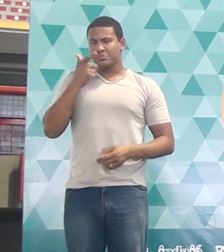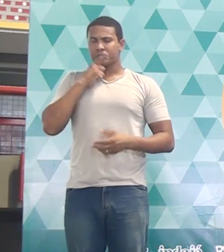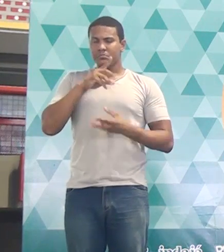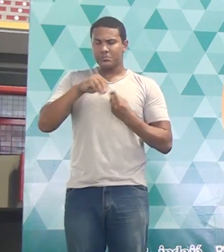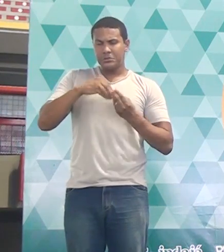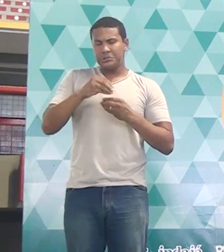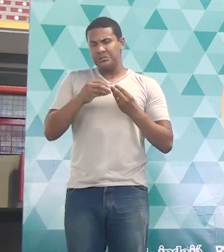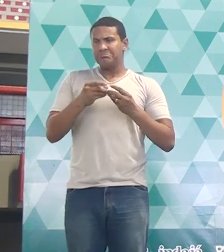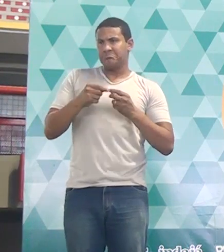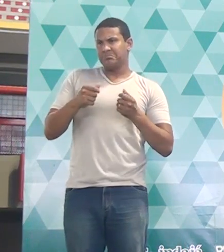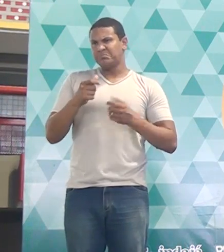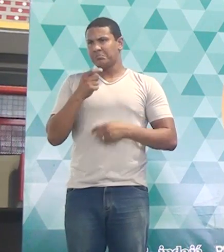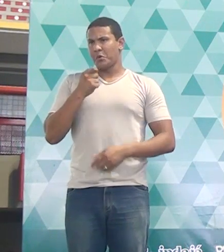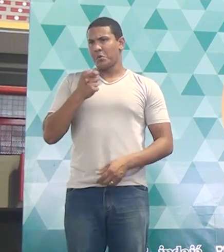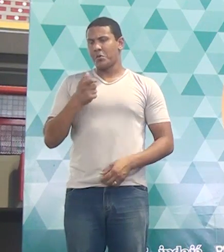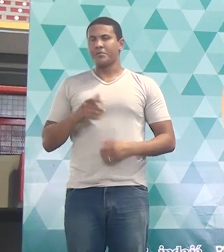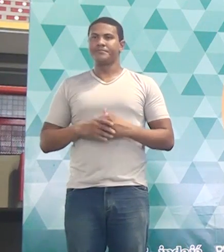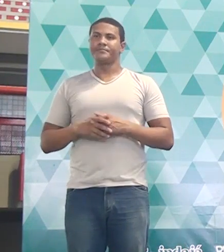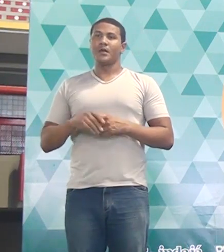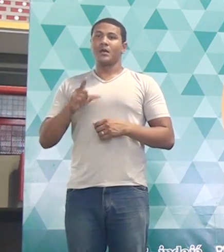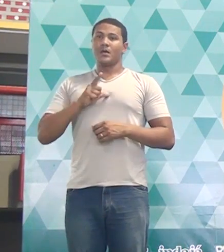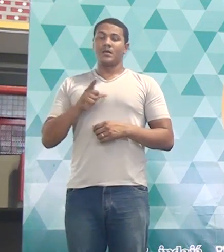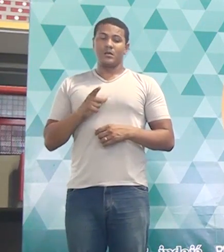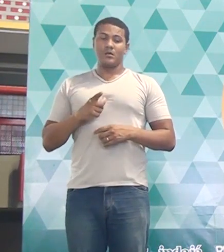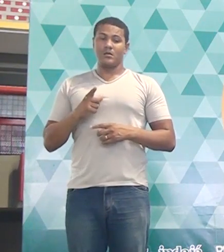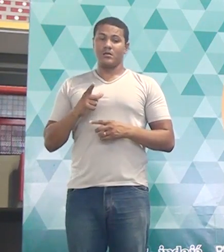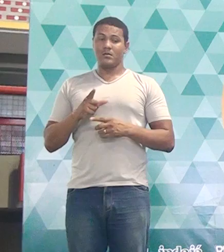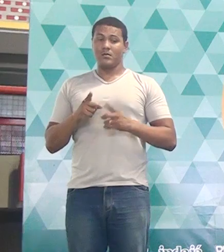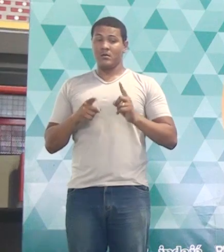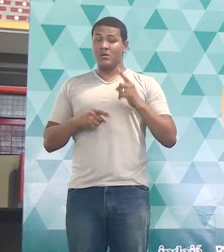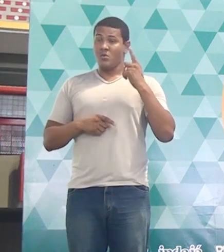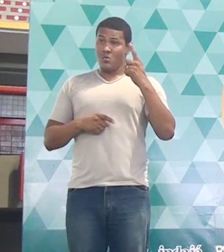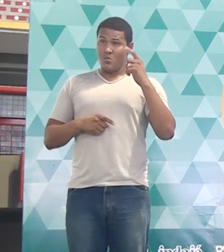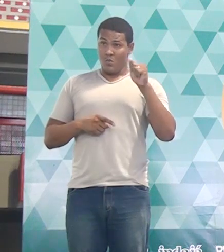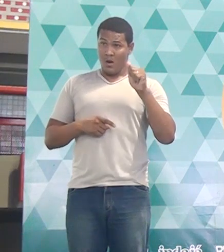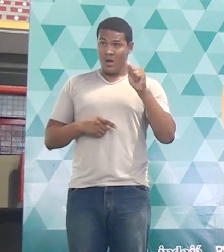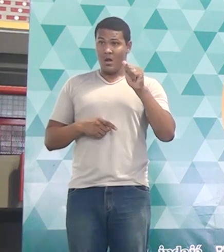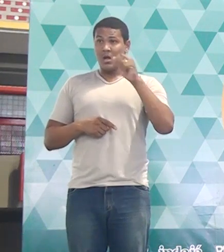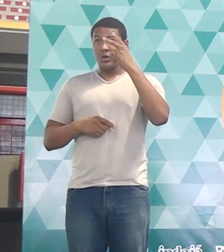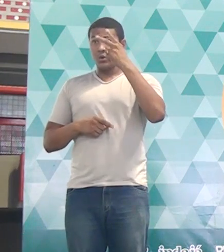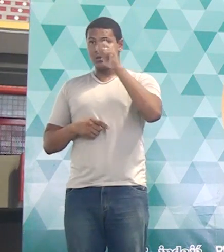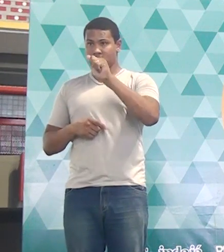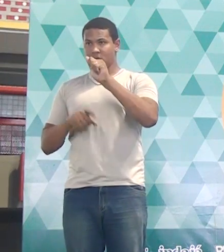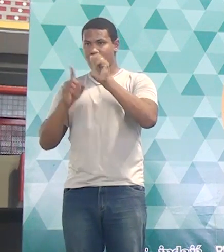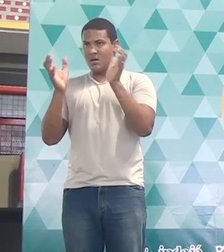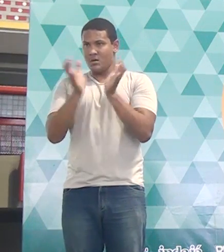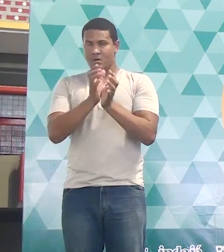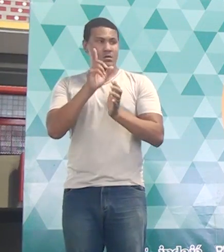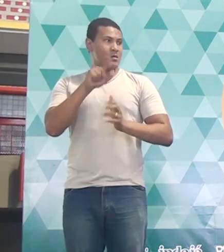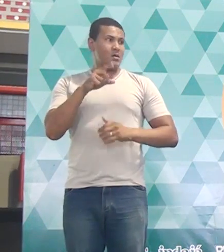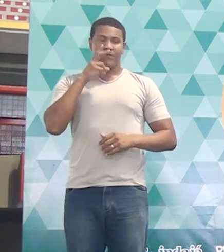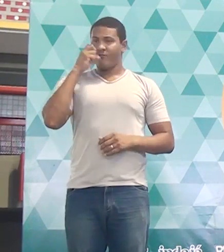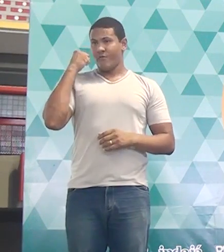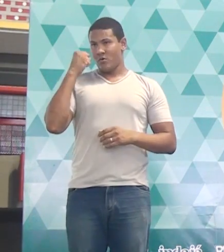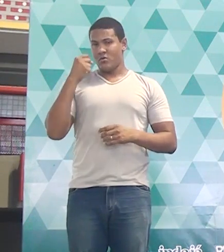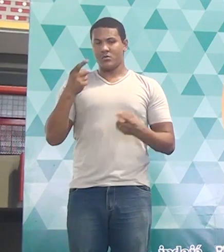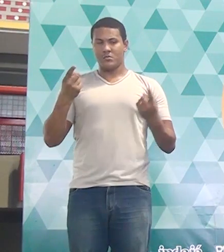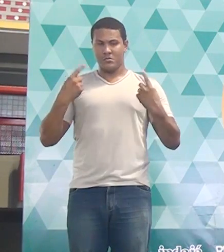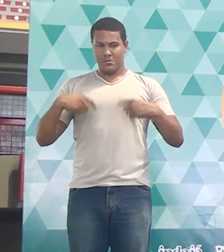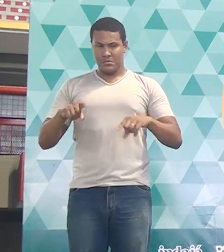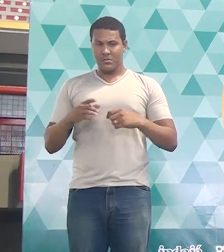força, família 1A e 2A são bases fortes, exceto o berílio e magnésio. Todas as demais são